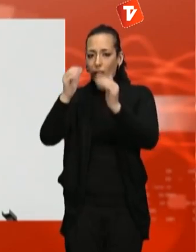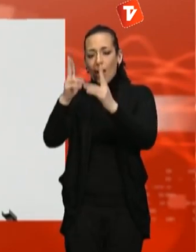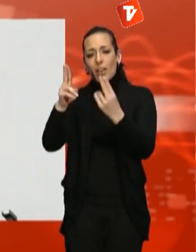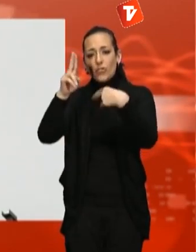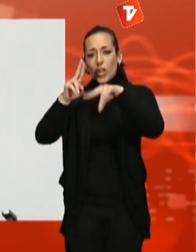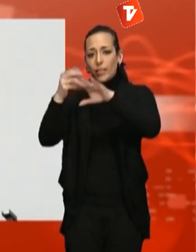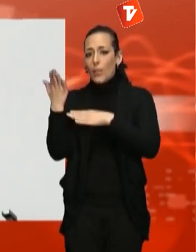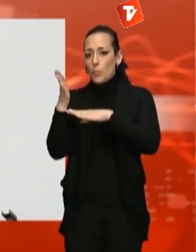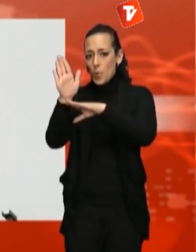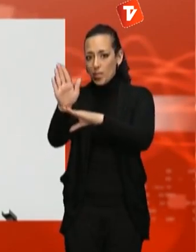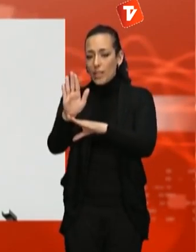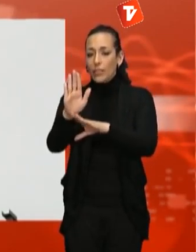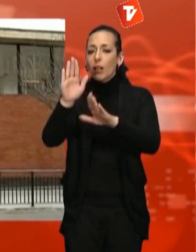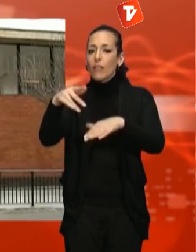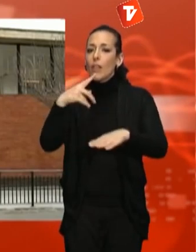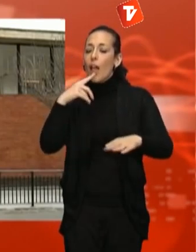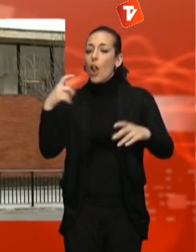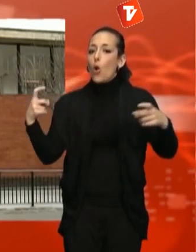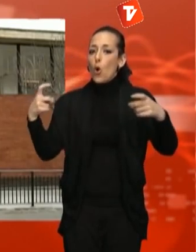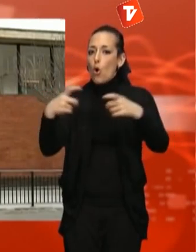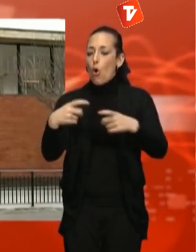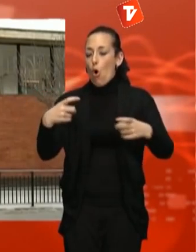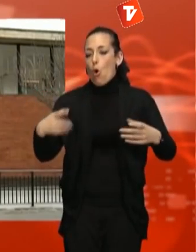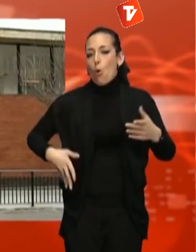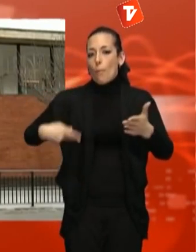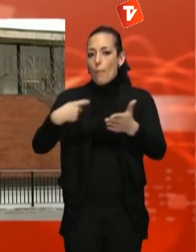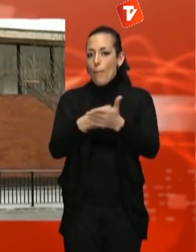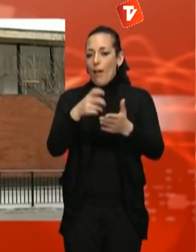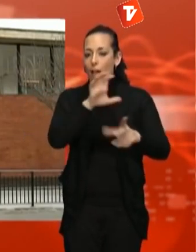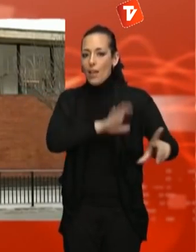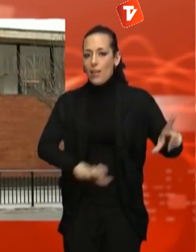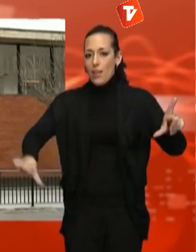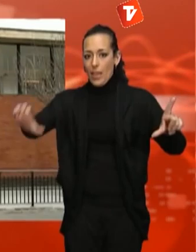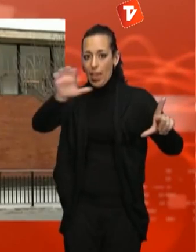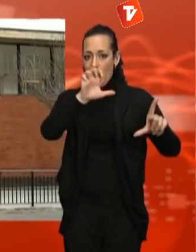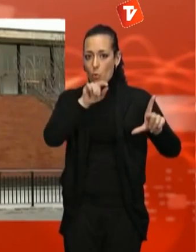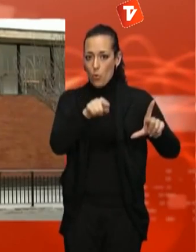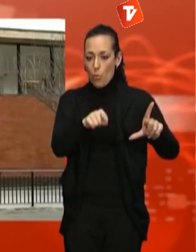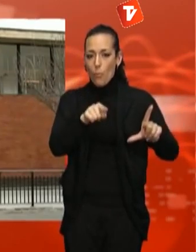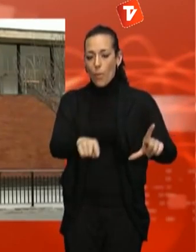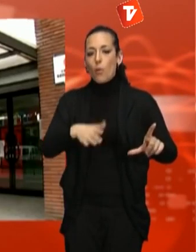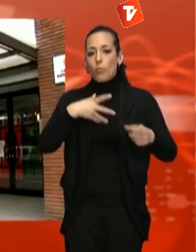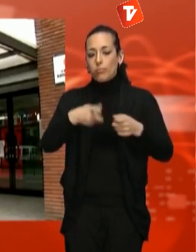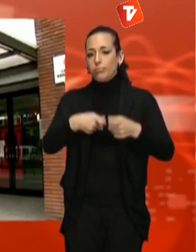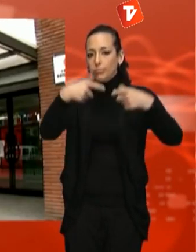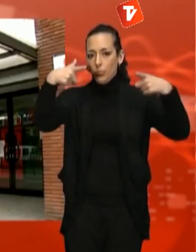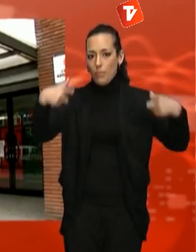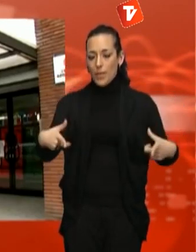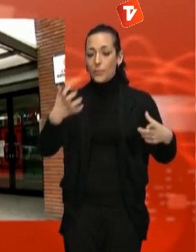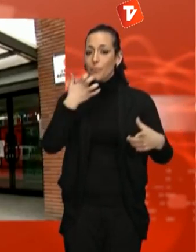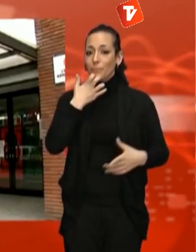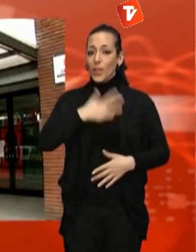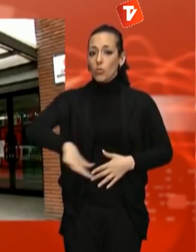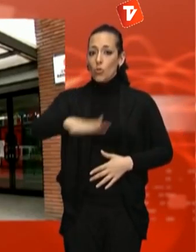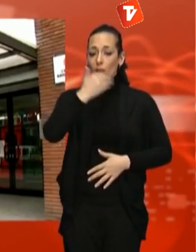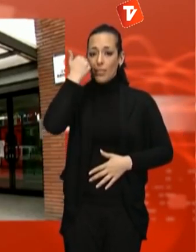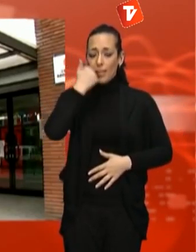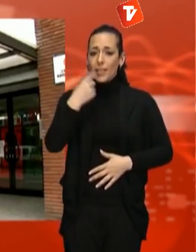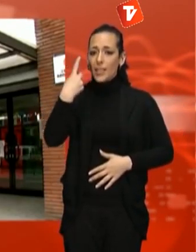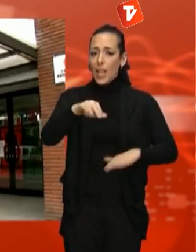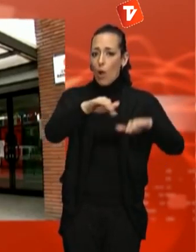L'objectiu és tenir controlats els nivells en zones considerades sensibles. A Terrassa hi ha mesuradors a diverses escoles, així com a l